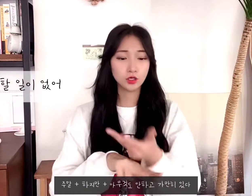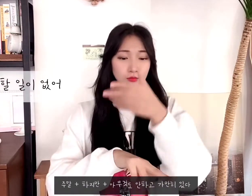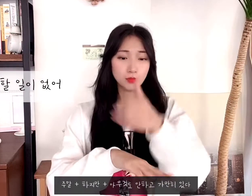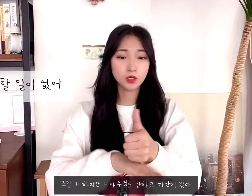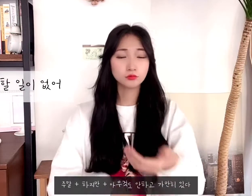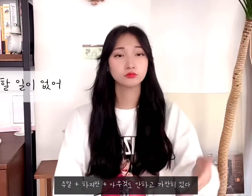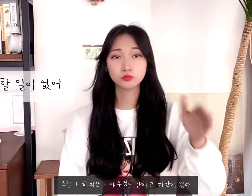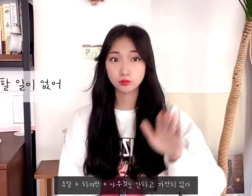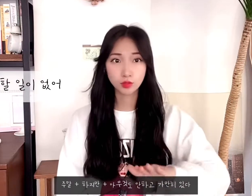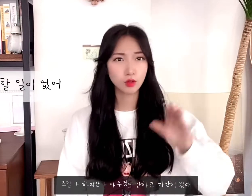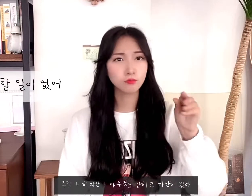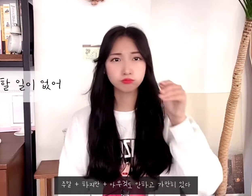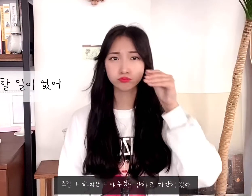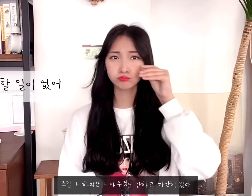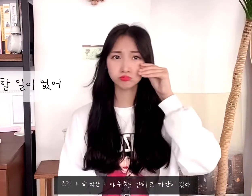주말인데 할 일이 없어